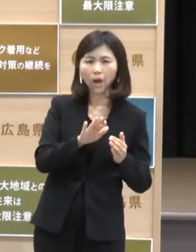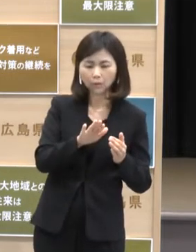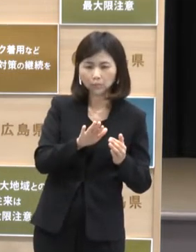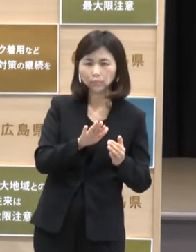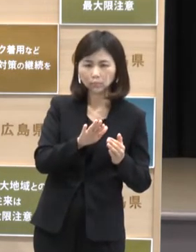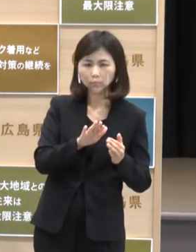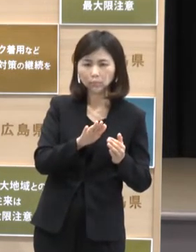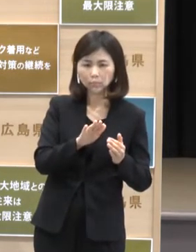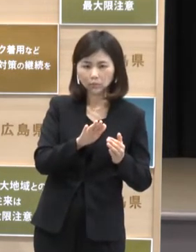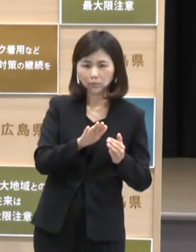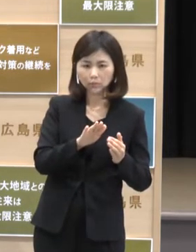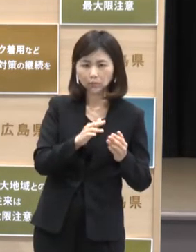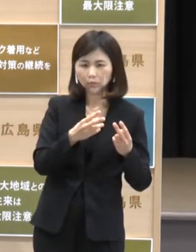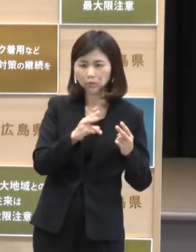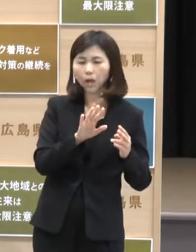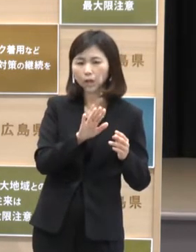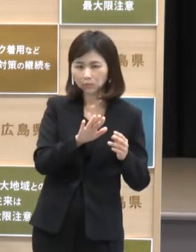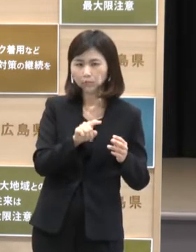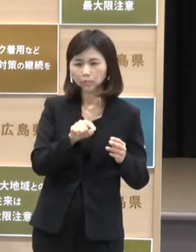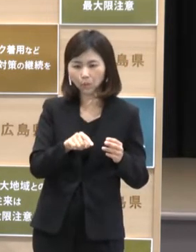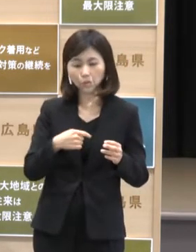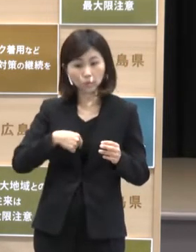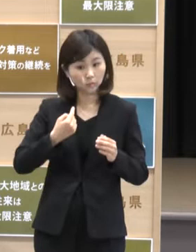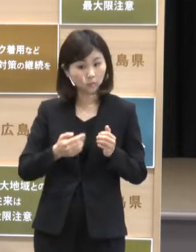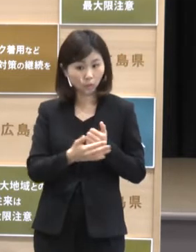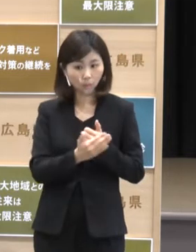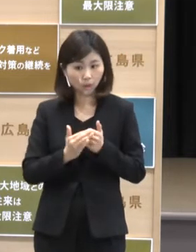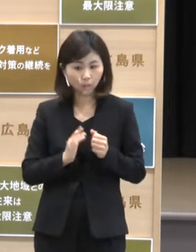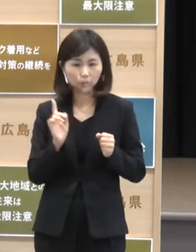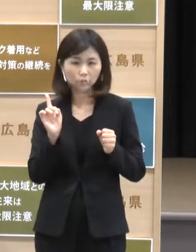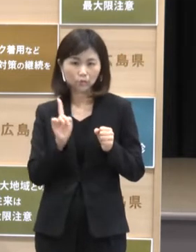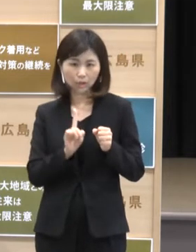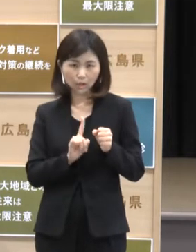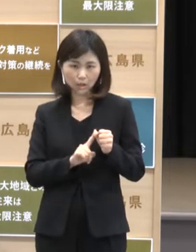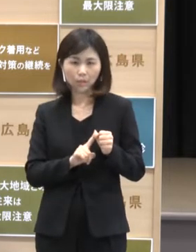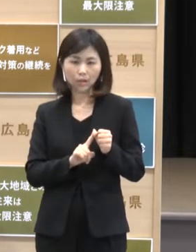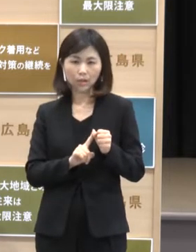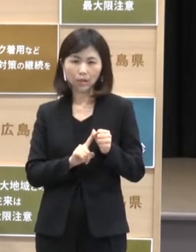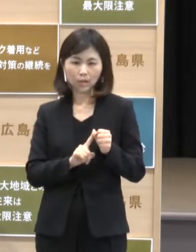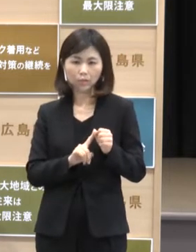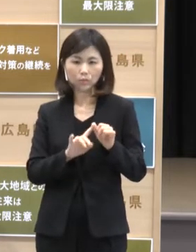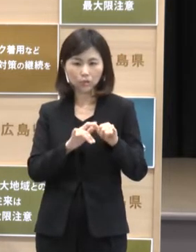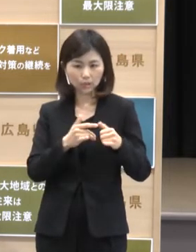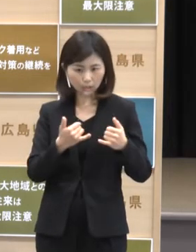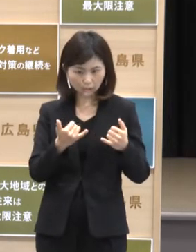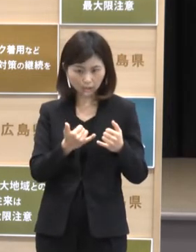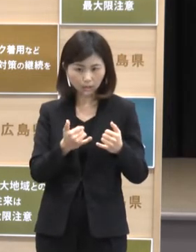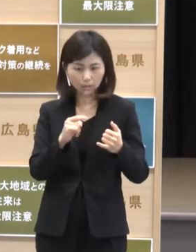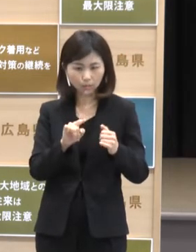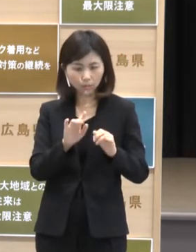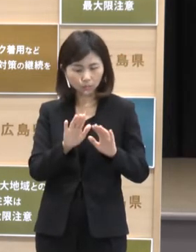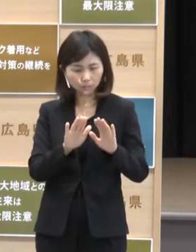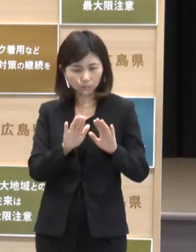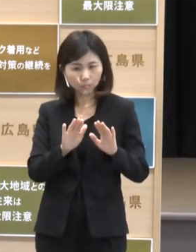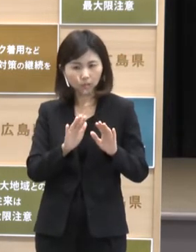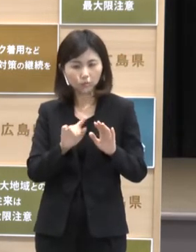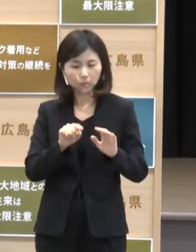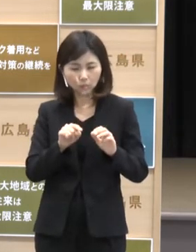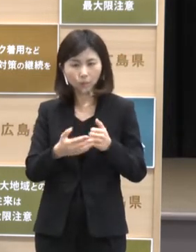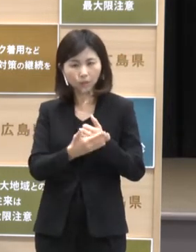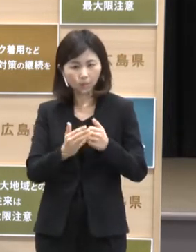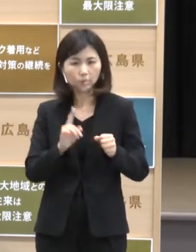ので、まあ、自分を守るためにも、まあ、社会全体の感染状況を下げていくためにもですね、そこはぜひ